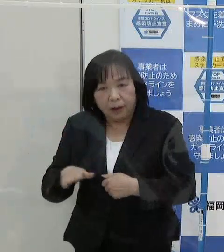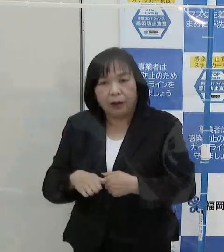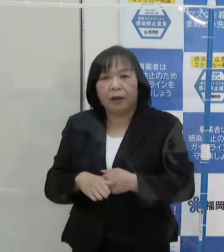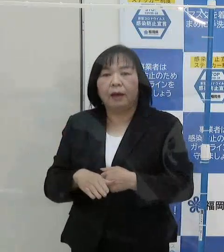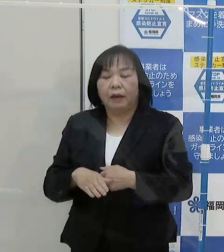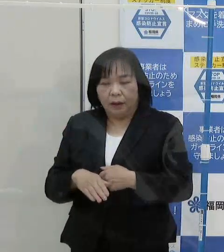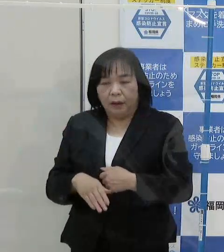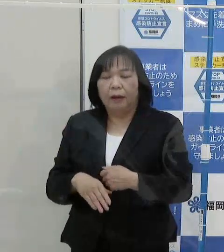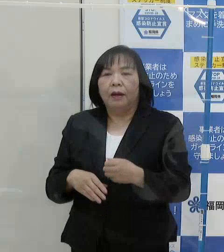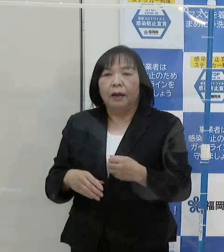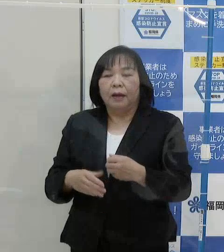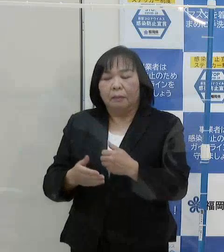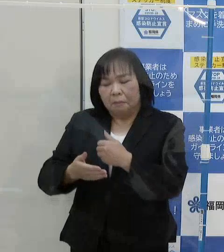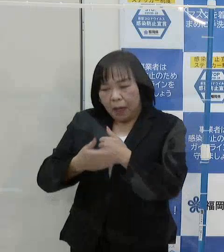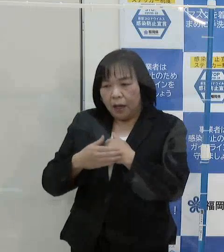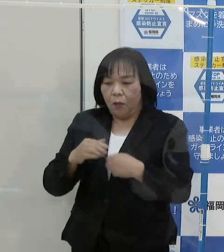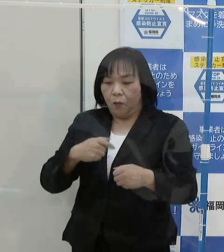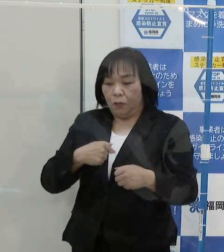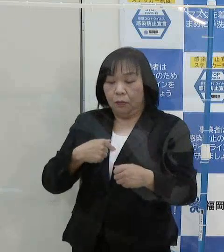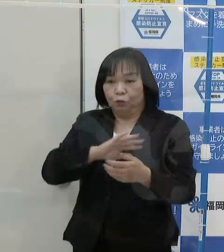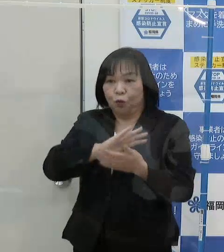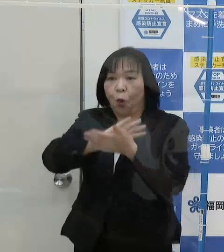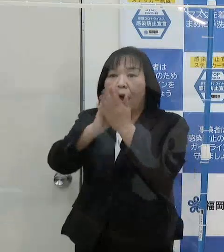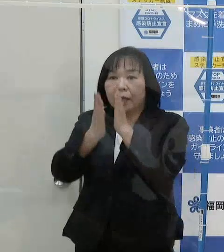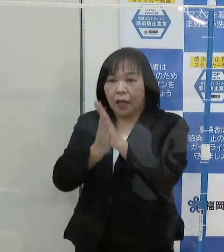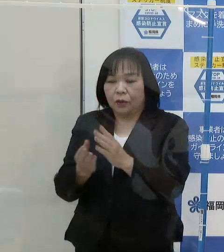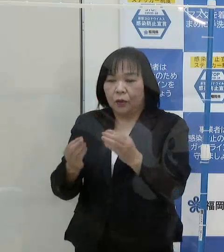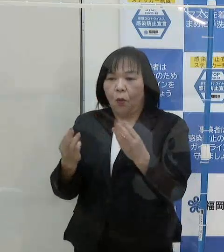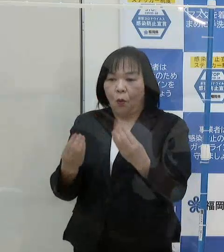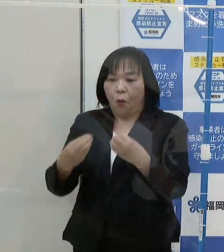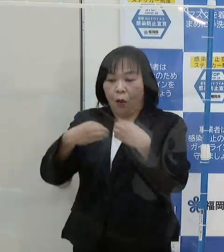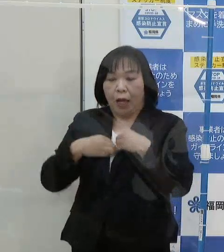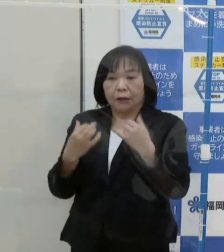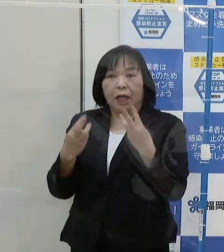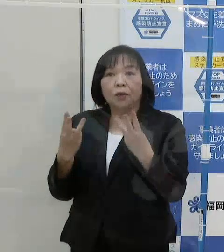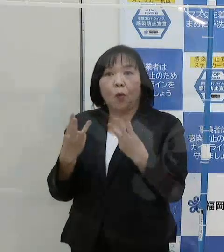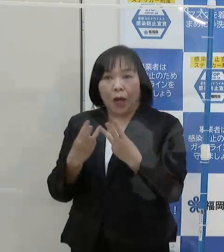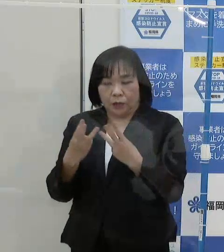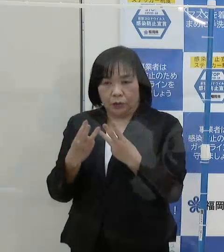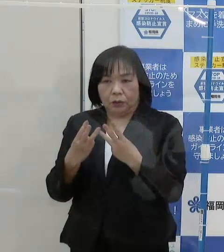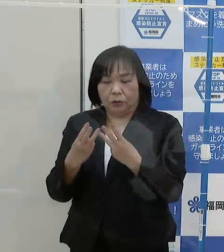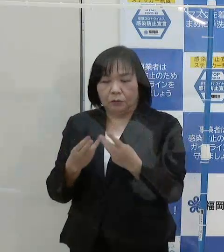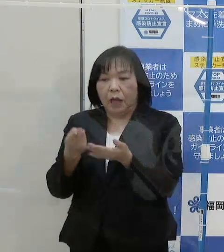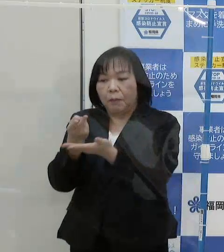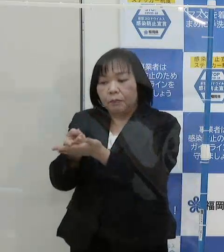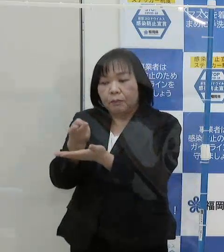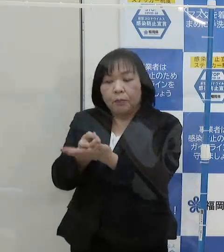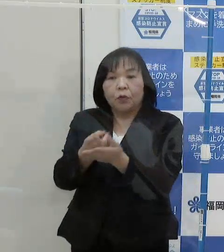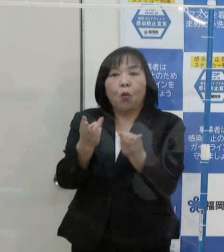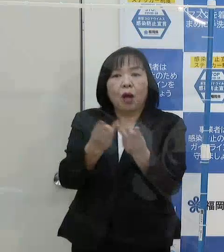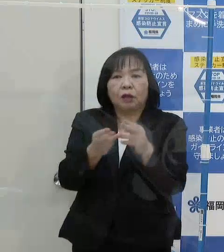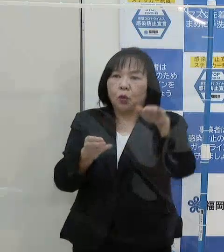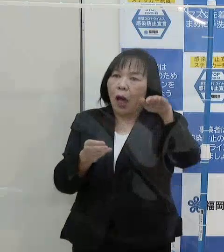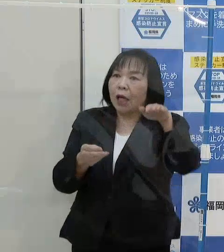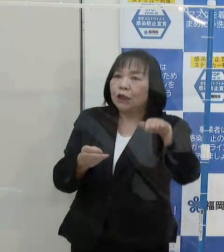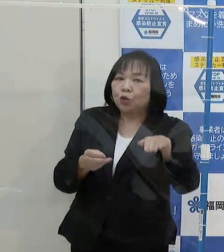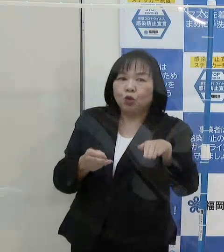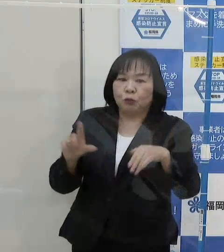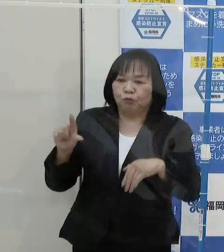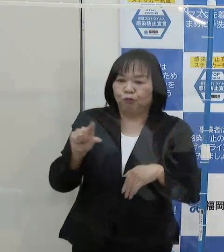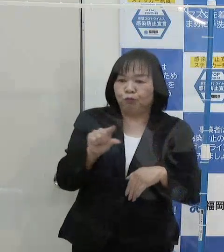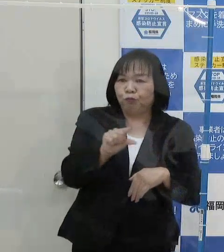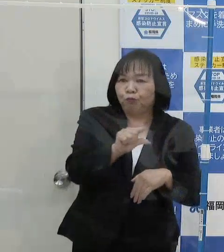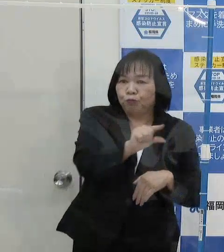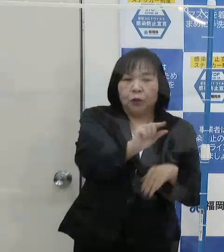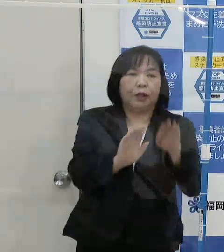のおかげでですね、私どもの県の感染者数それから病床稼働率というのは低い水準で今のところ